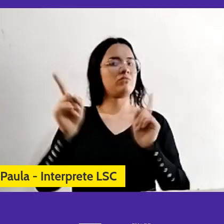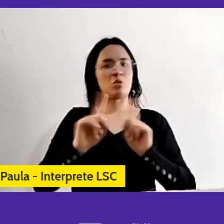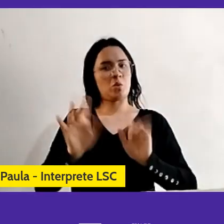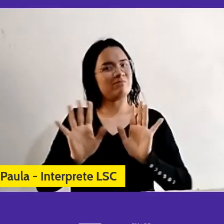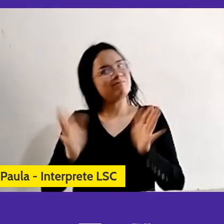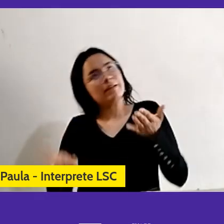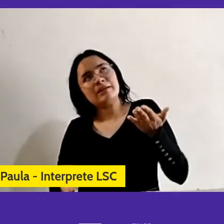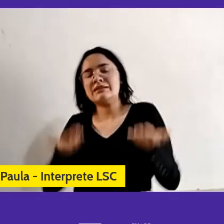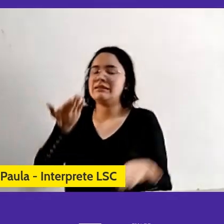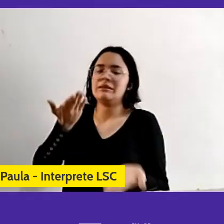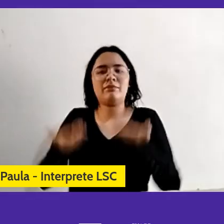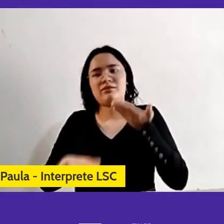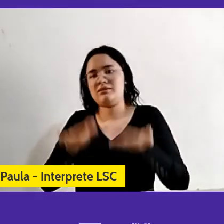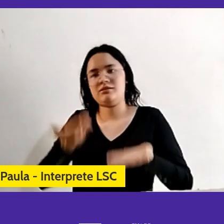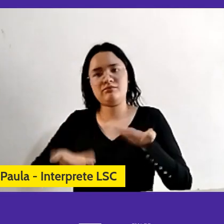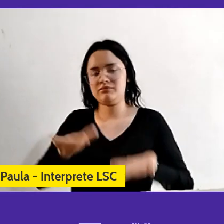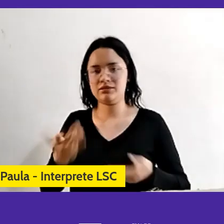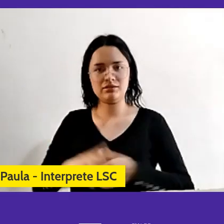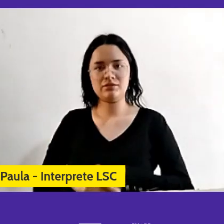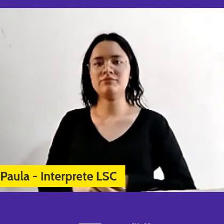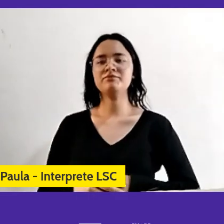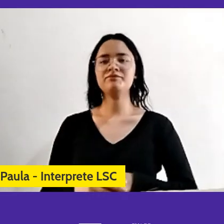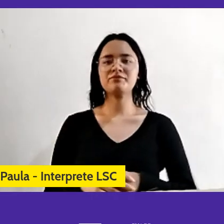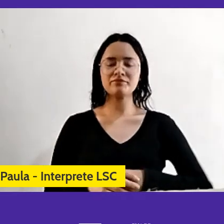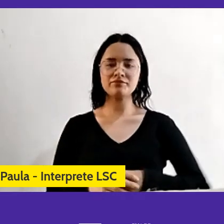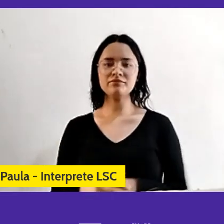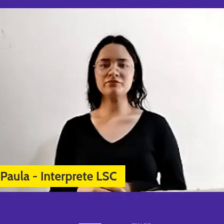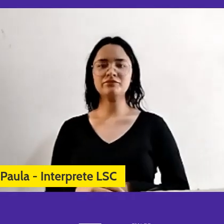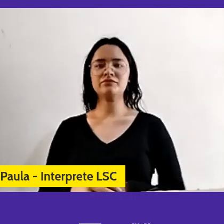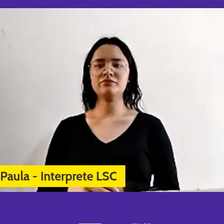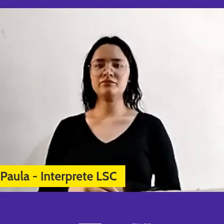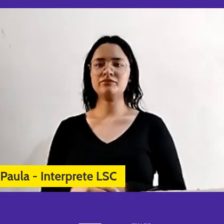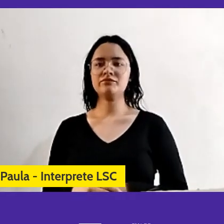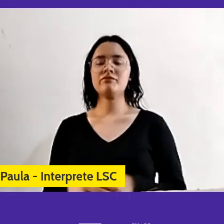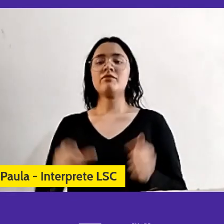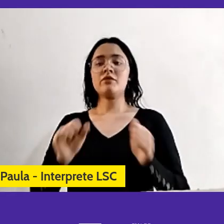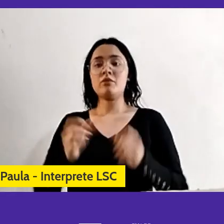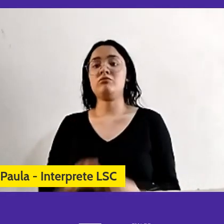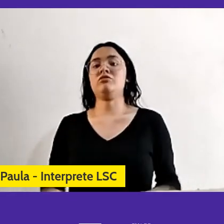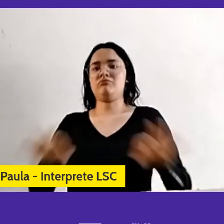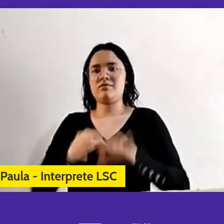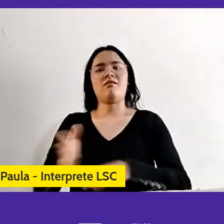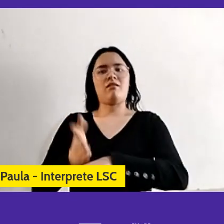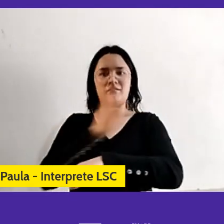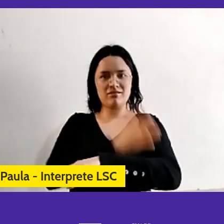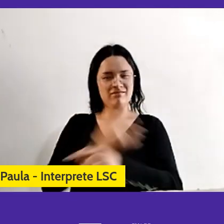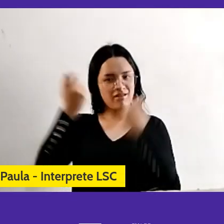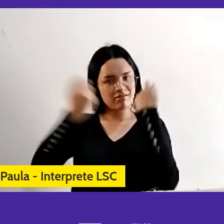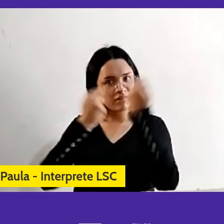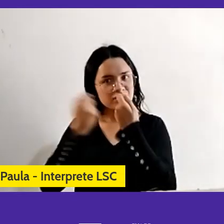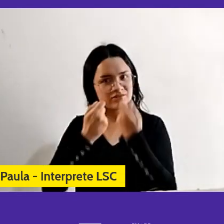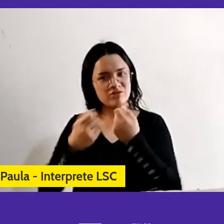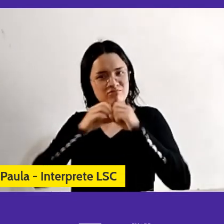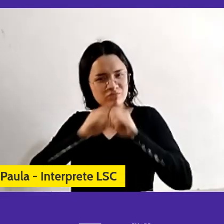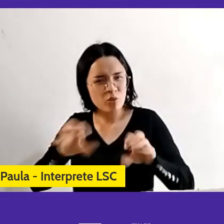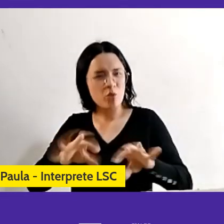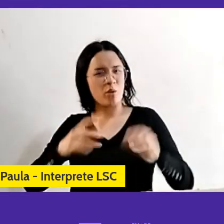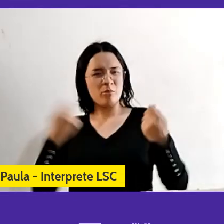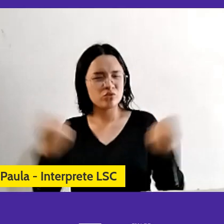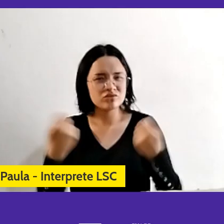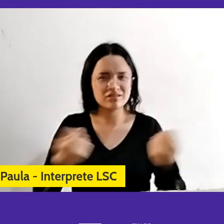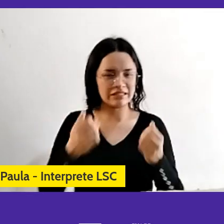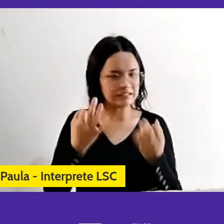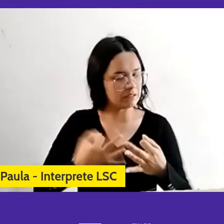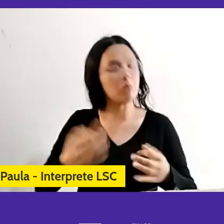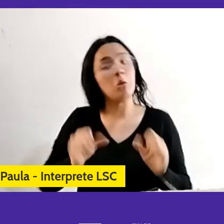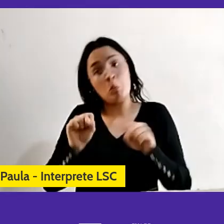una visualización o un ruido que puede funcionar. Un poco aconsejo